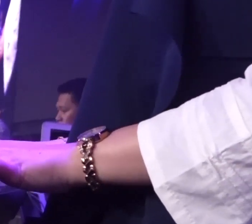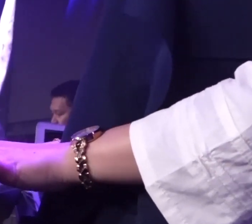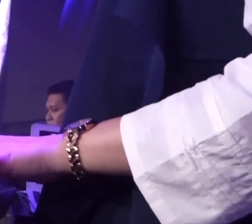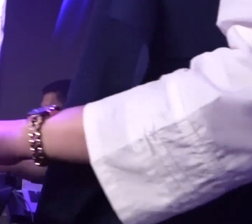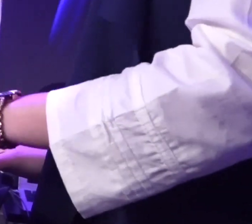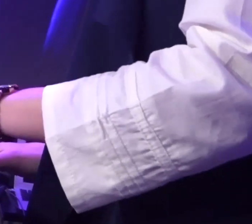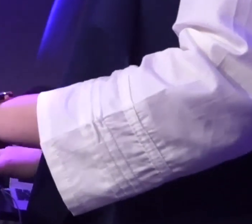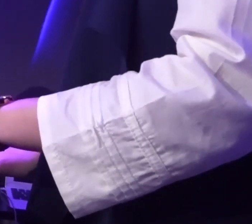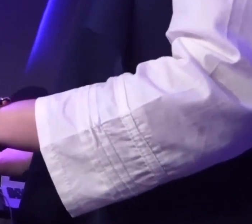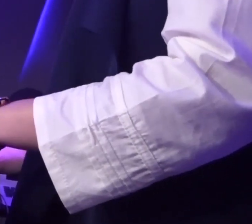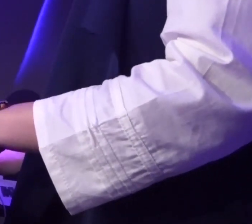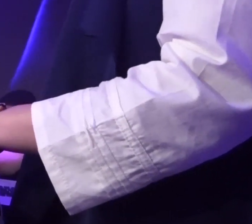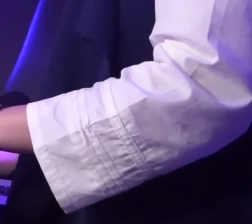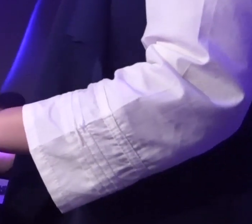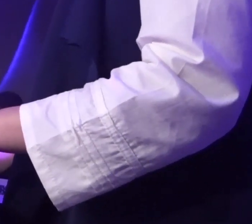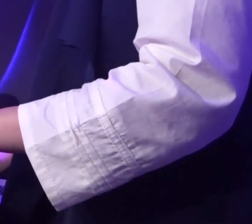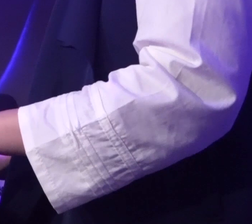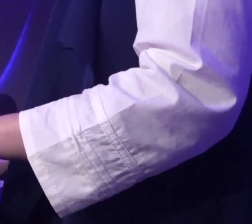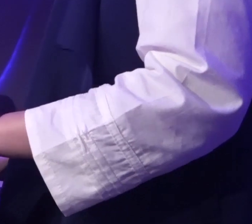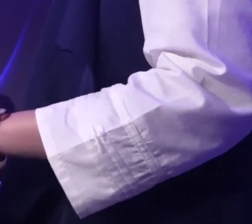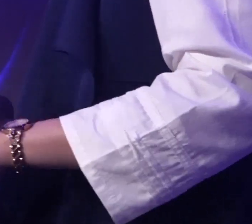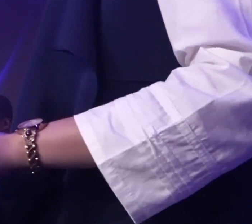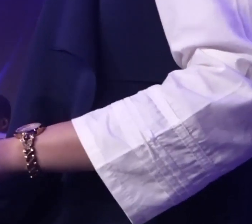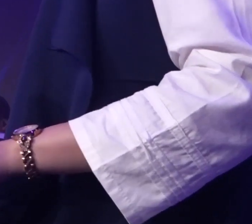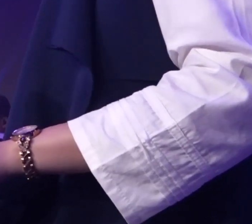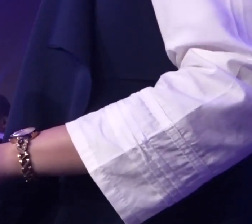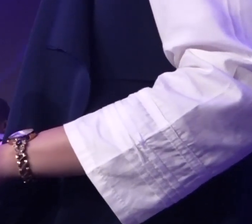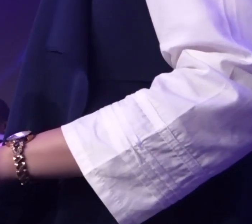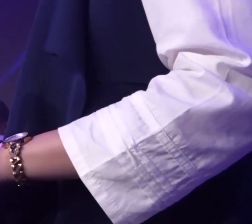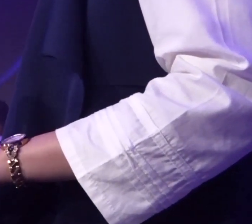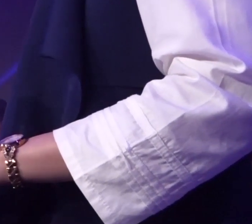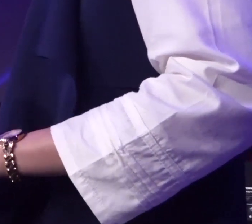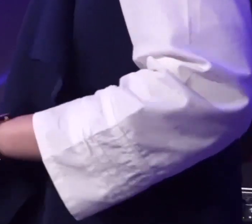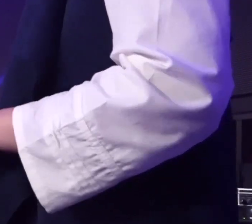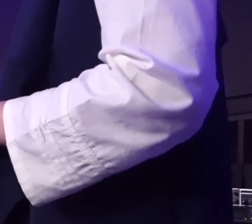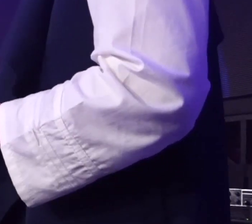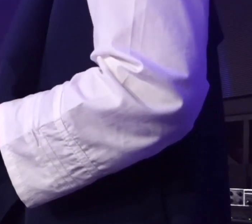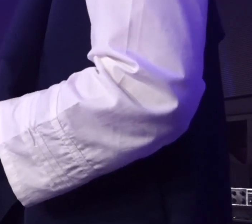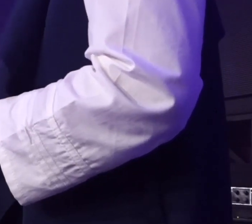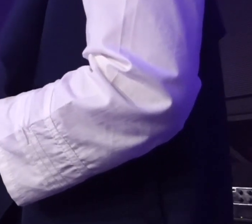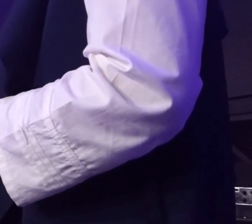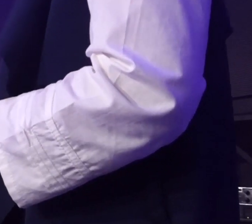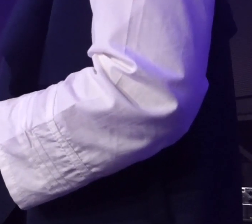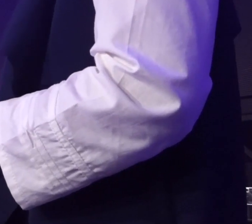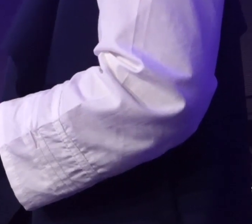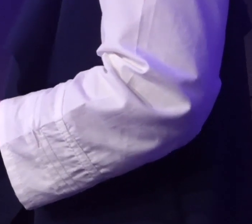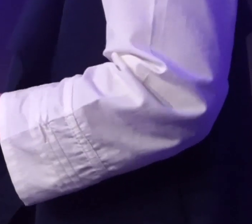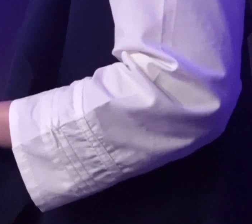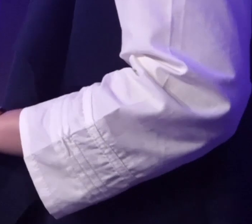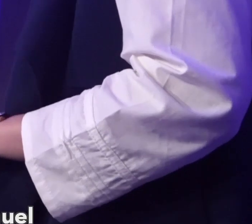Mari angkat tangan kita sama-sama. Mari kita bangkit berdiri bersama-sama. Mari katakan,